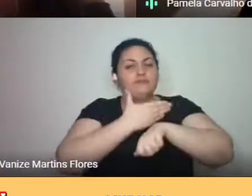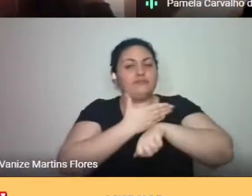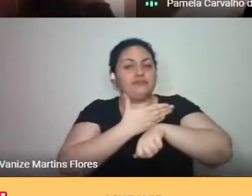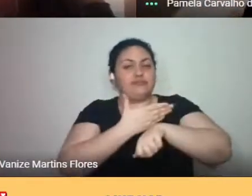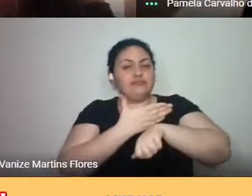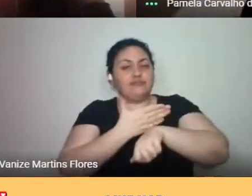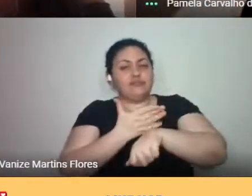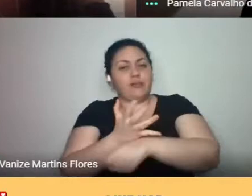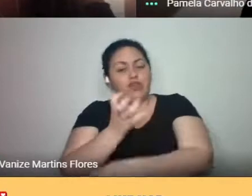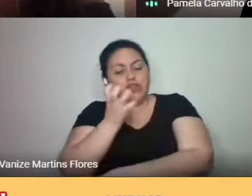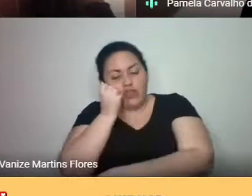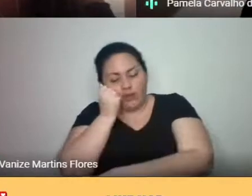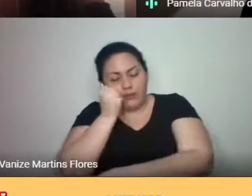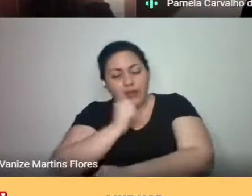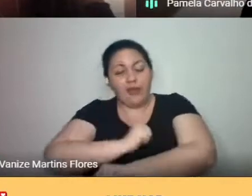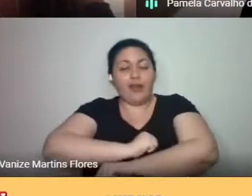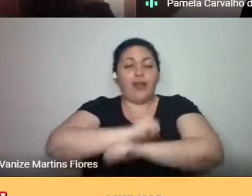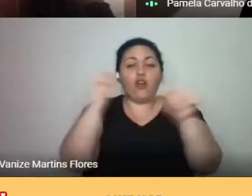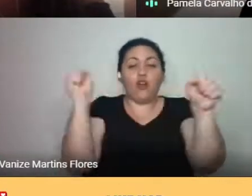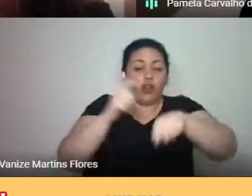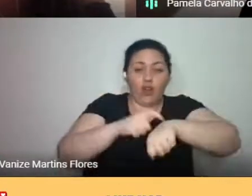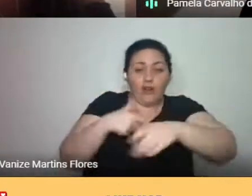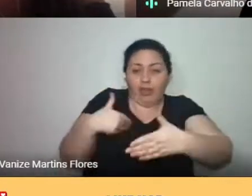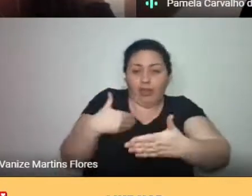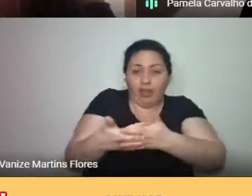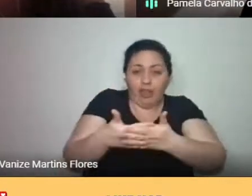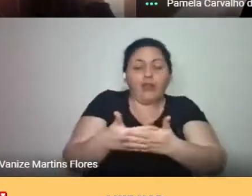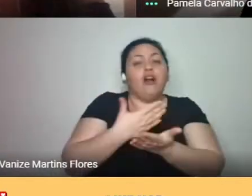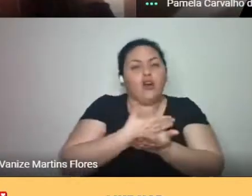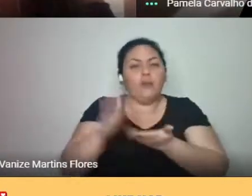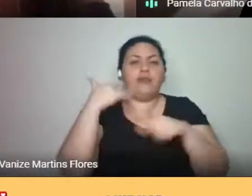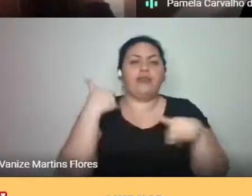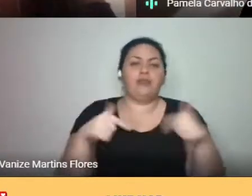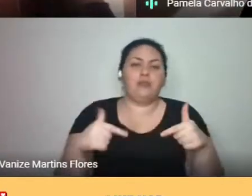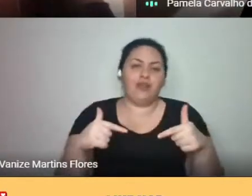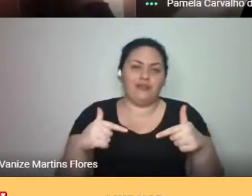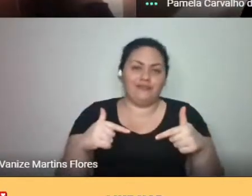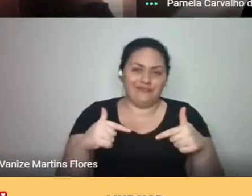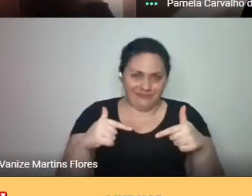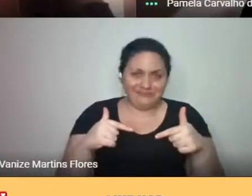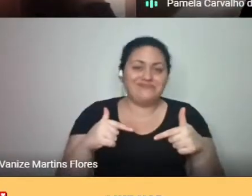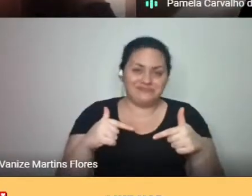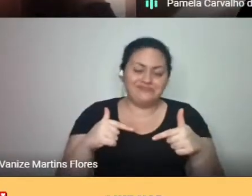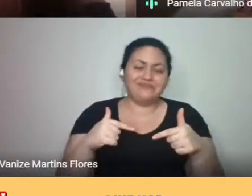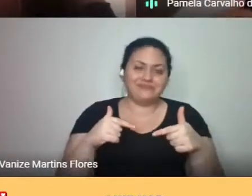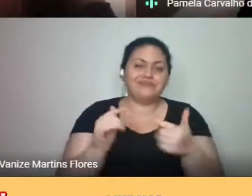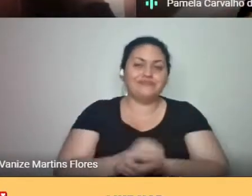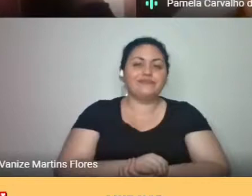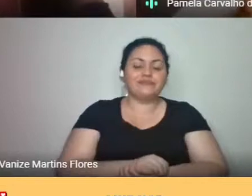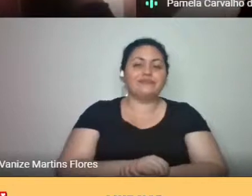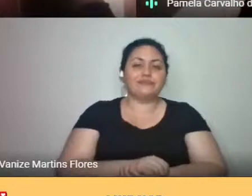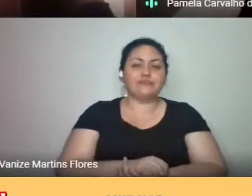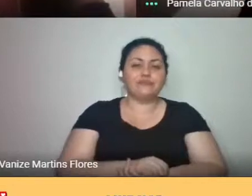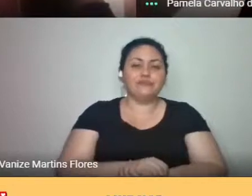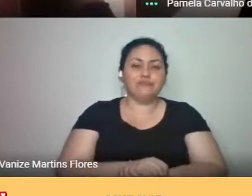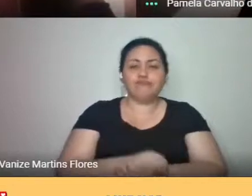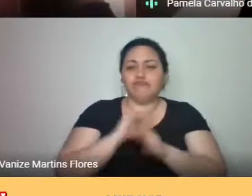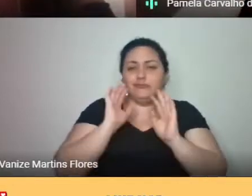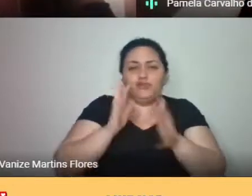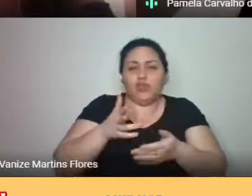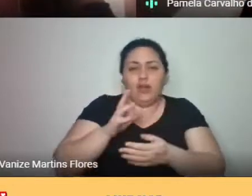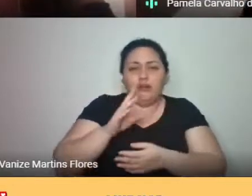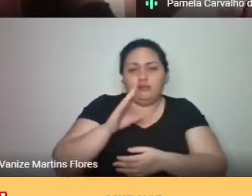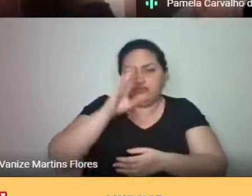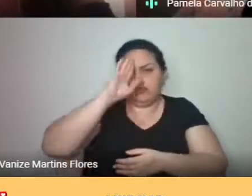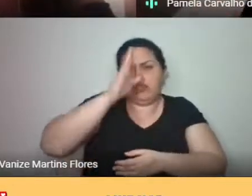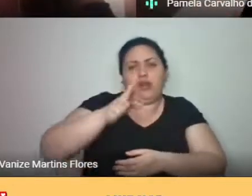que inicia as atividades de trabalho, né? E aí já emenda, né? Daí começou